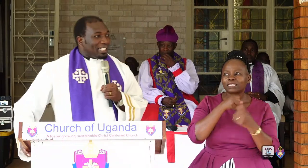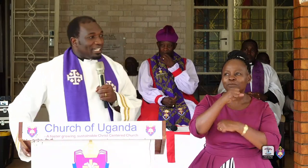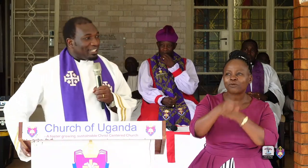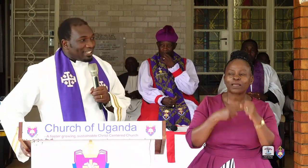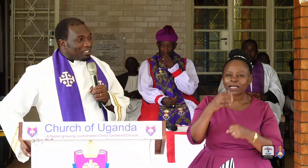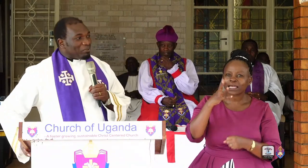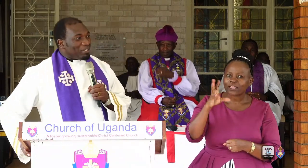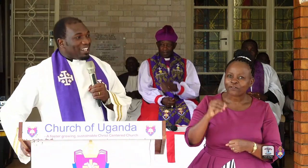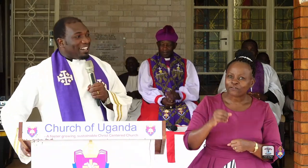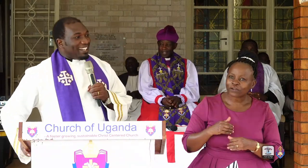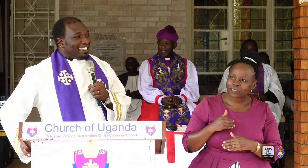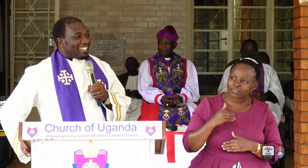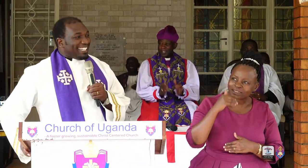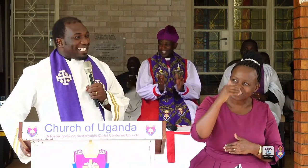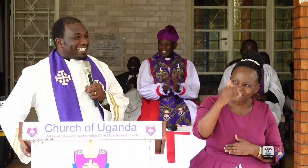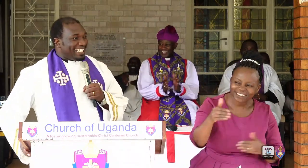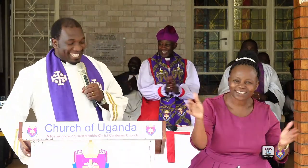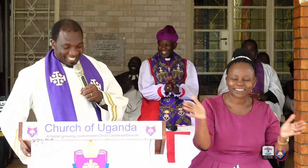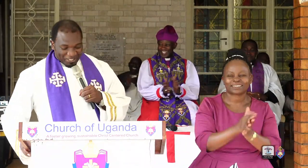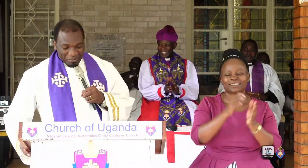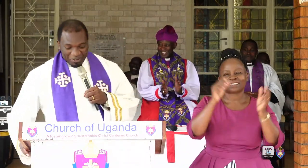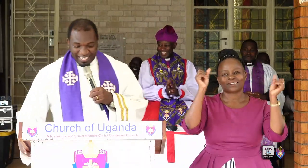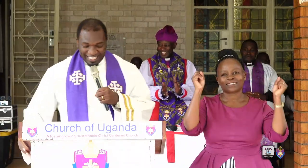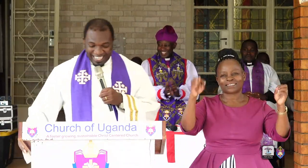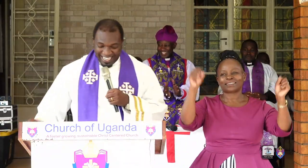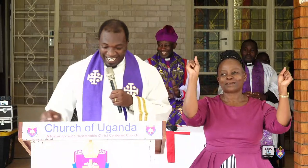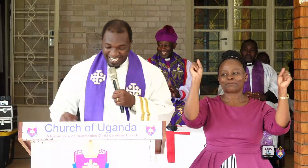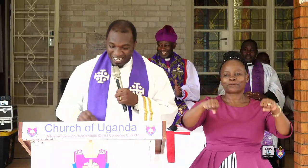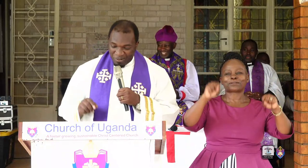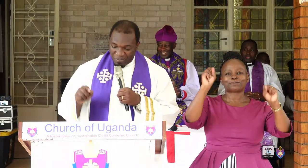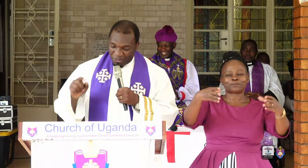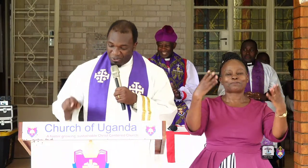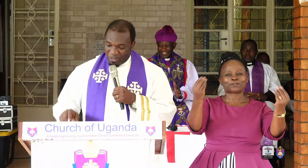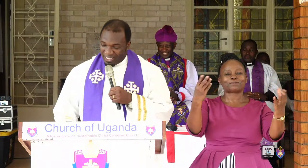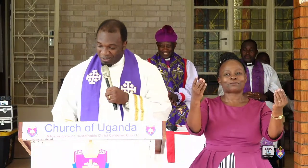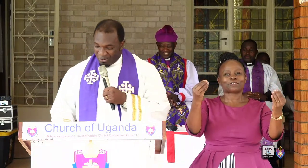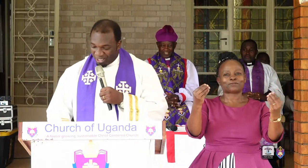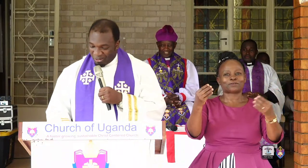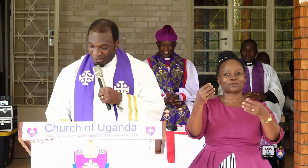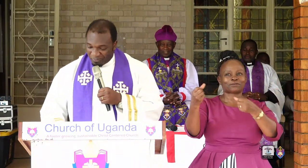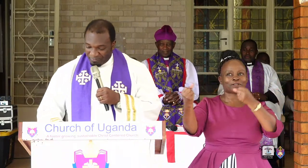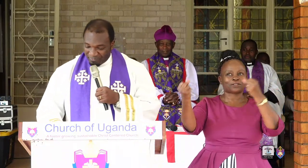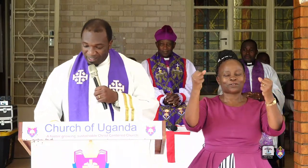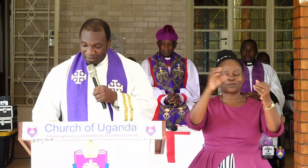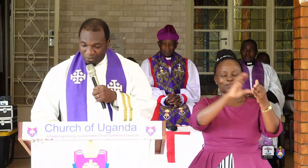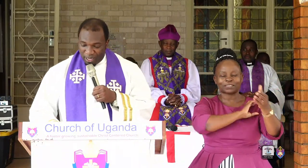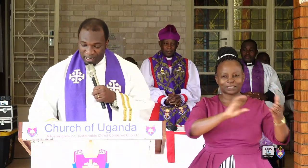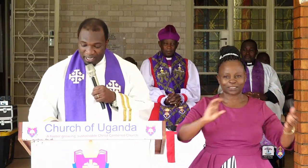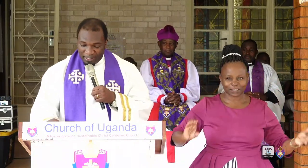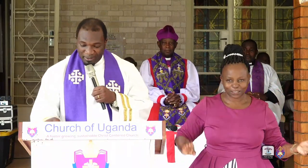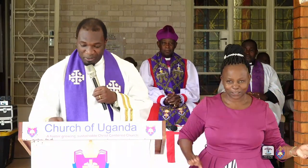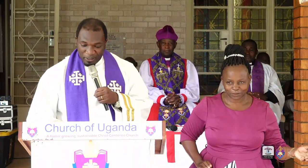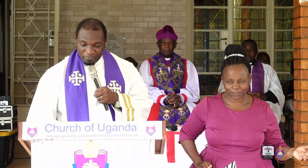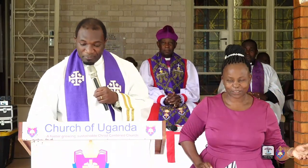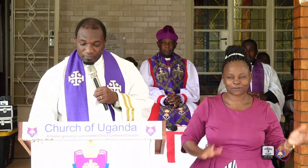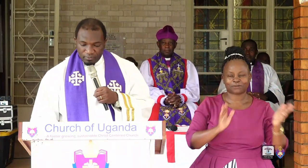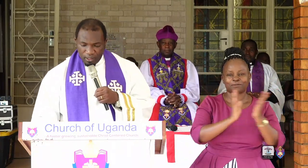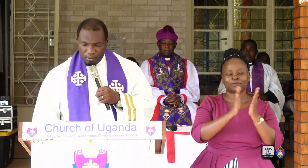jana, hallelujah. Chisobo kila dara, bwetunyweza Kristo. Mokama